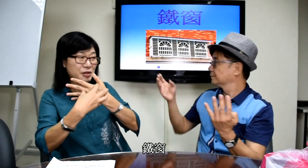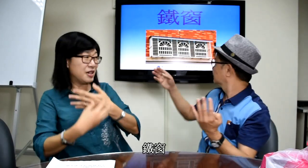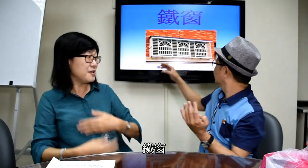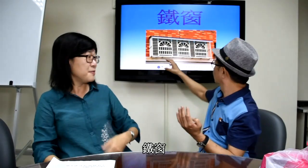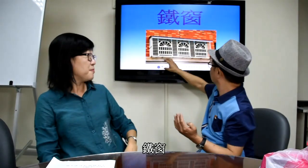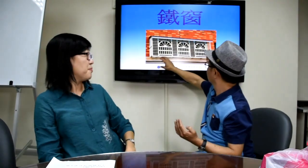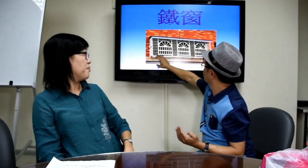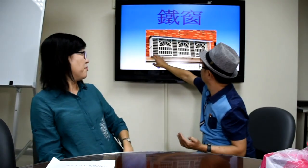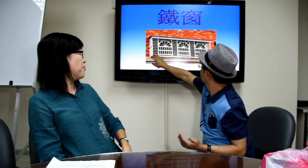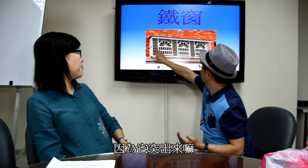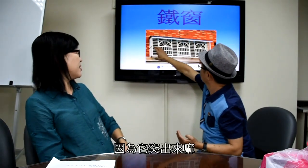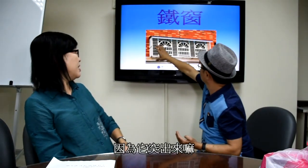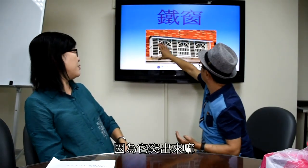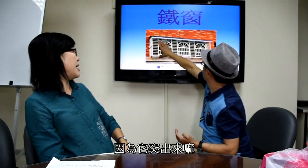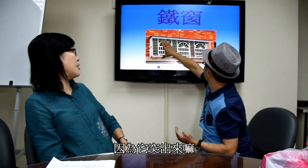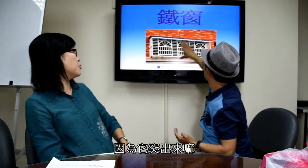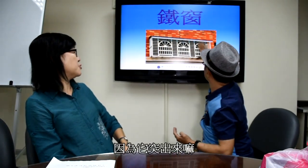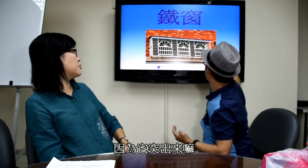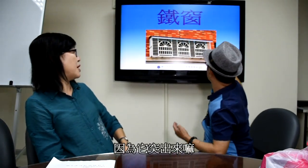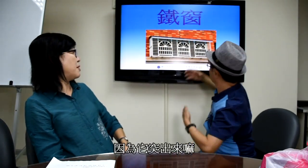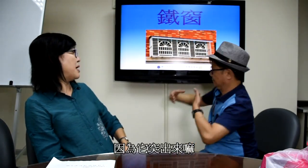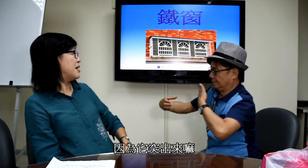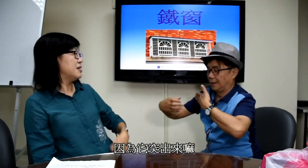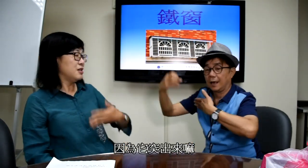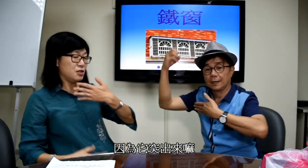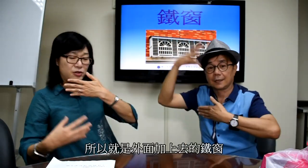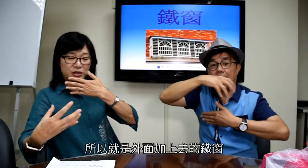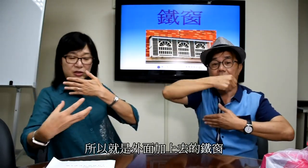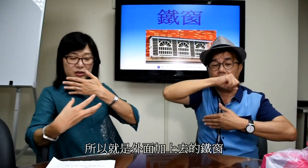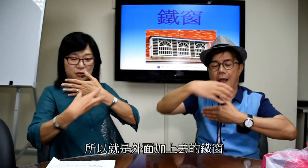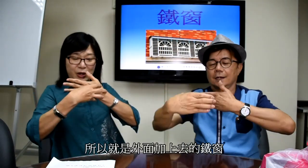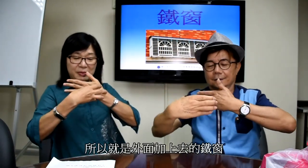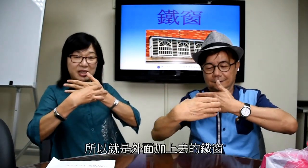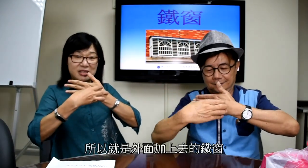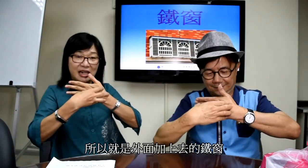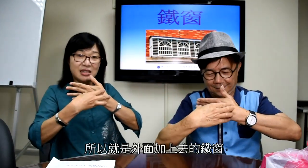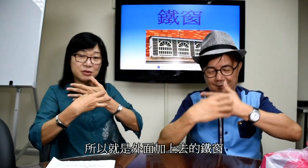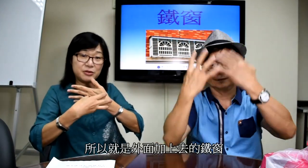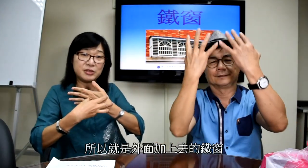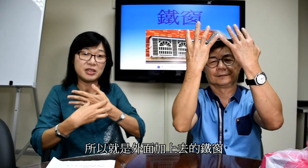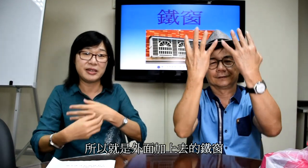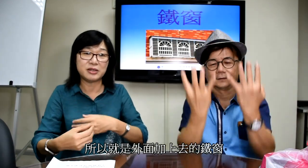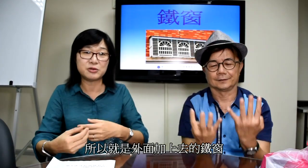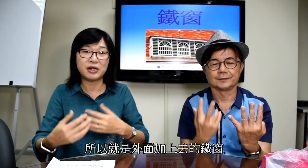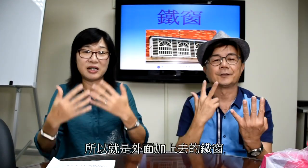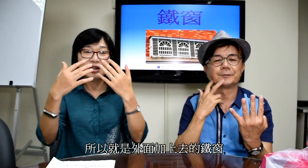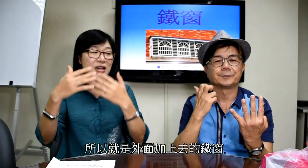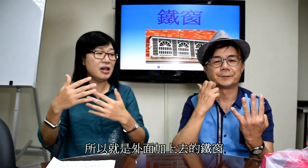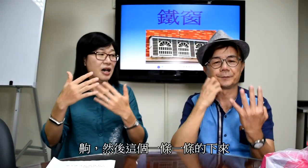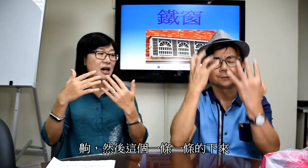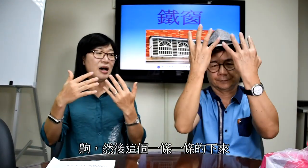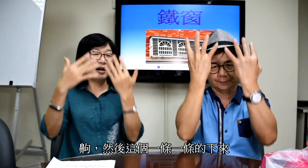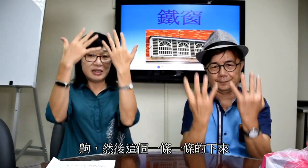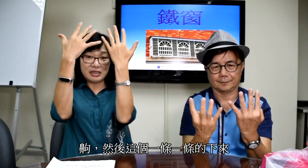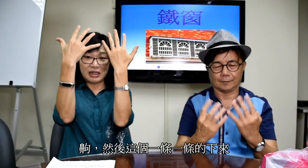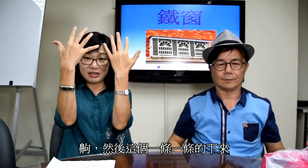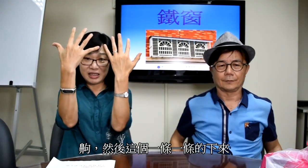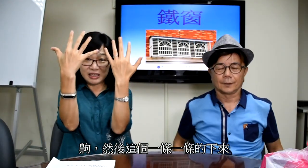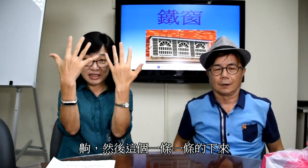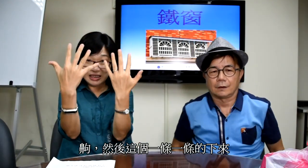铁窗。因为它凸出来嘛，所以就是外面加上去的铁窗，好，然后这个一